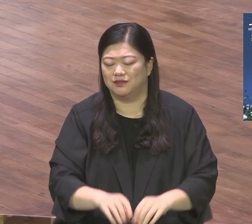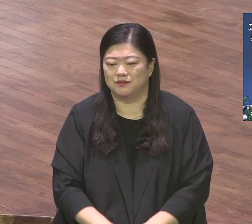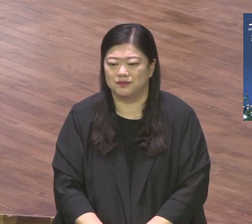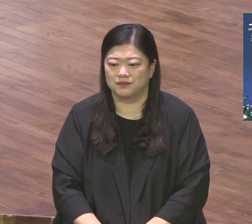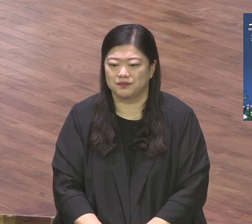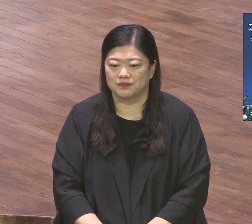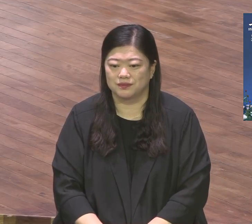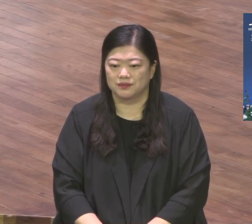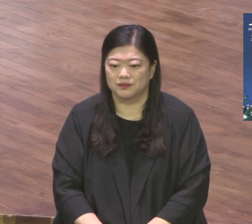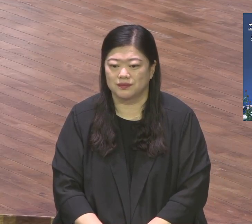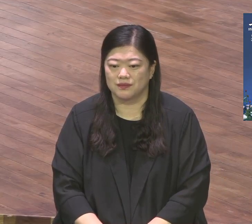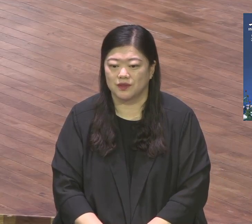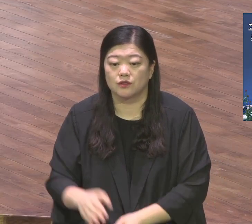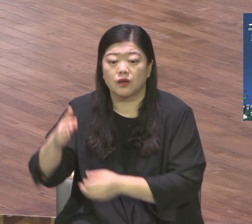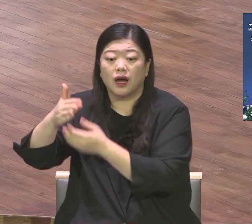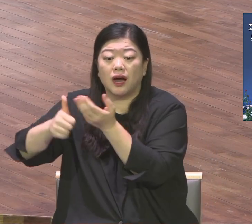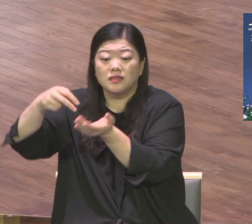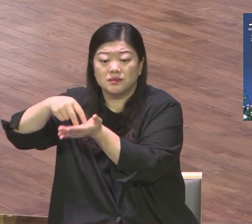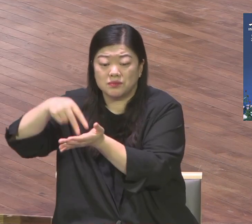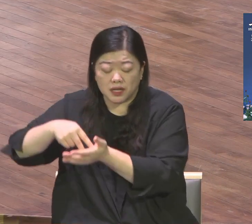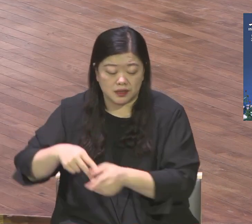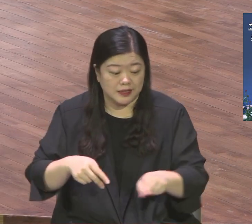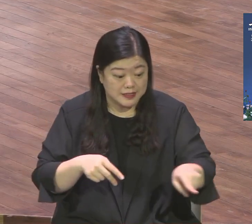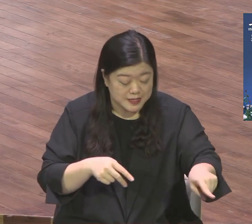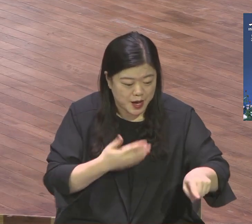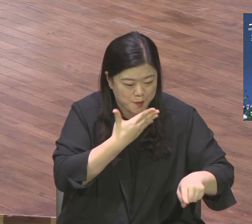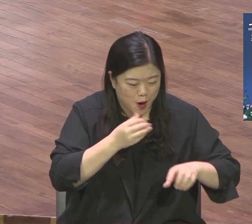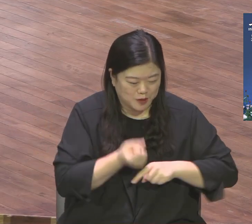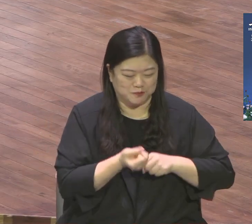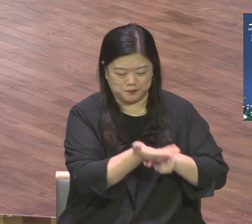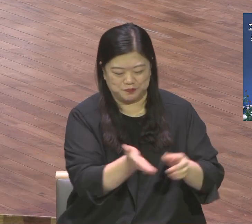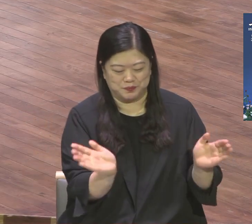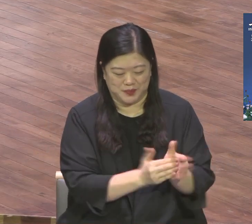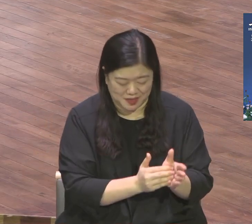어떻겠습니까? 복음을 줬는데 이걸 저기들끼리 딱 자고 안 나.